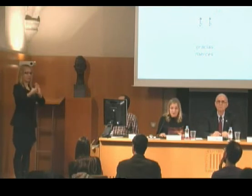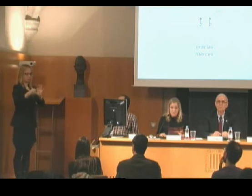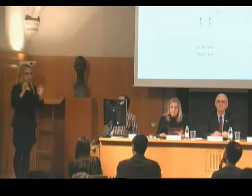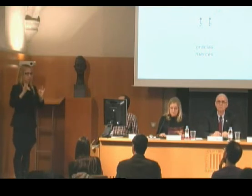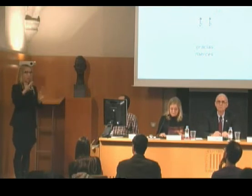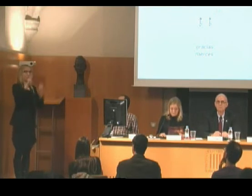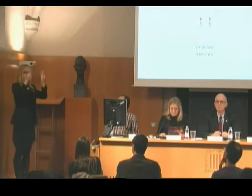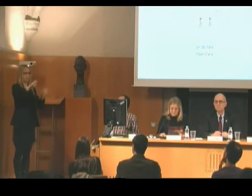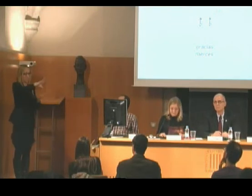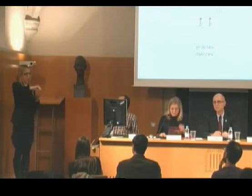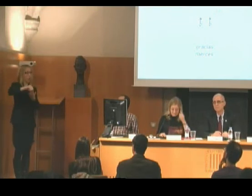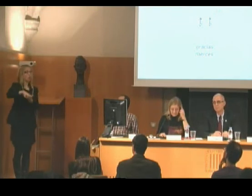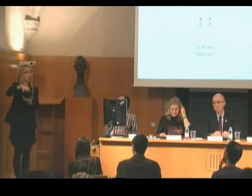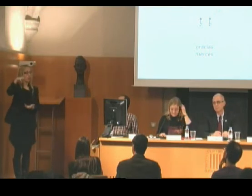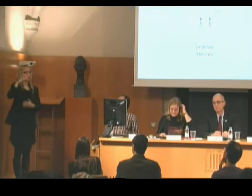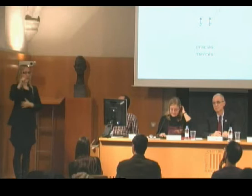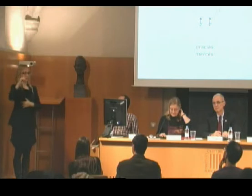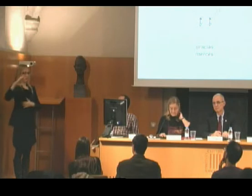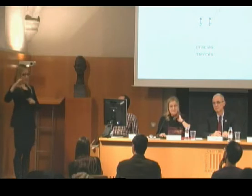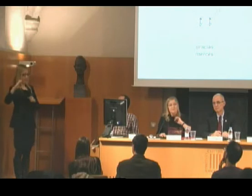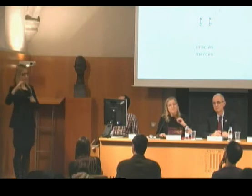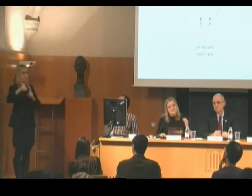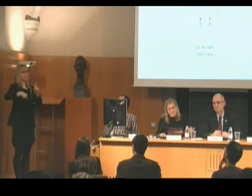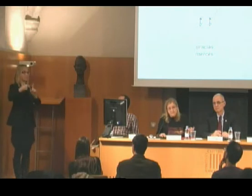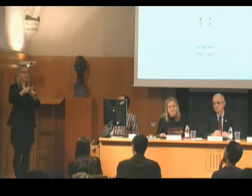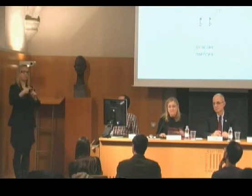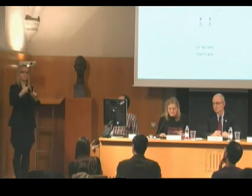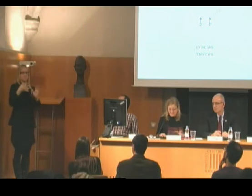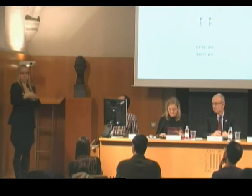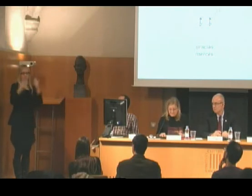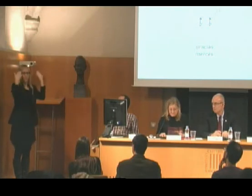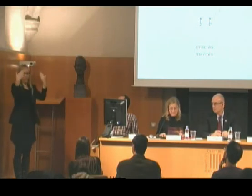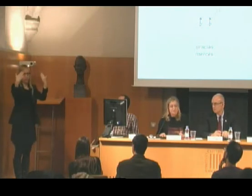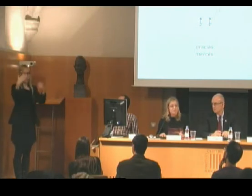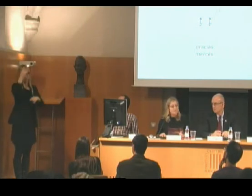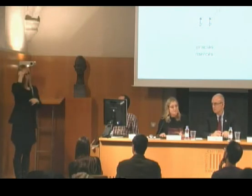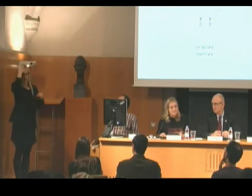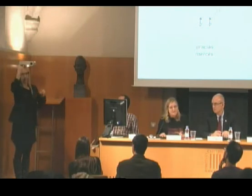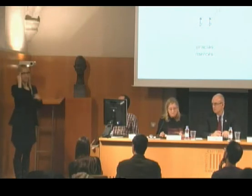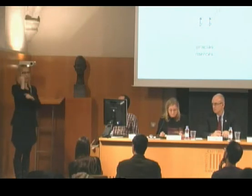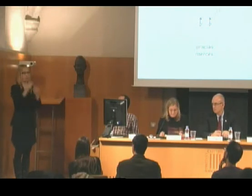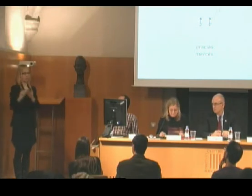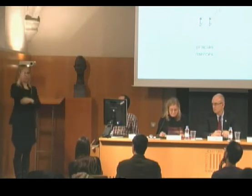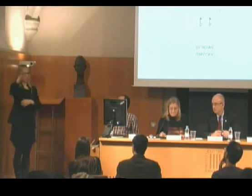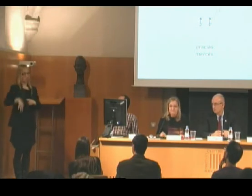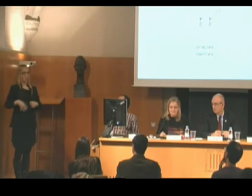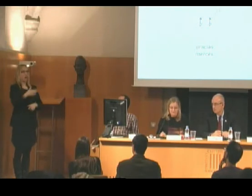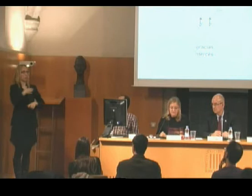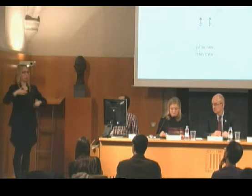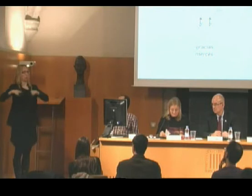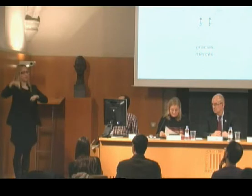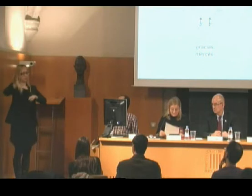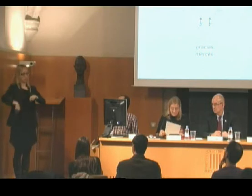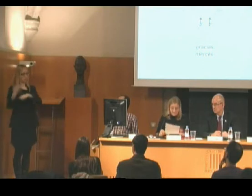el corpus de la llengua catalana de signes, i que felicitem la iniciativa de l'Institut de fer-ne avui aquesta presentació